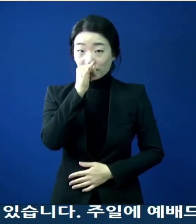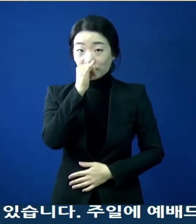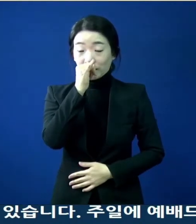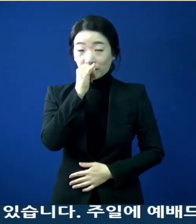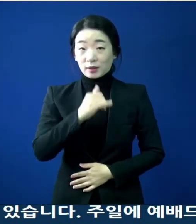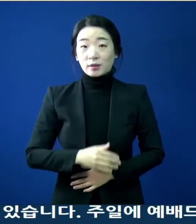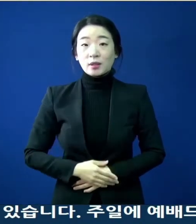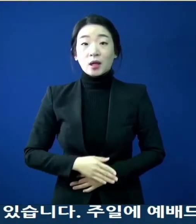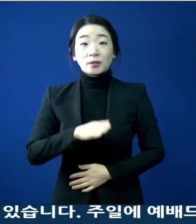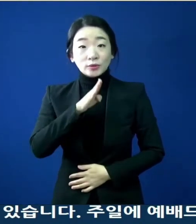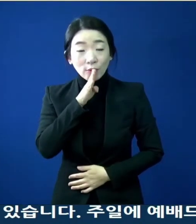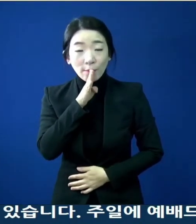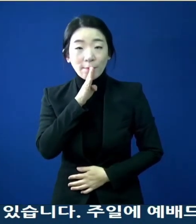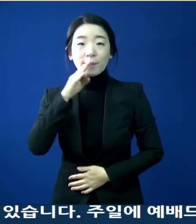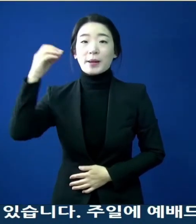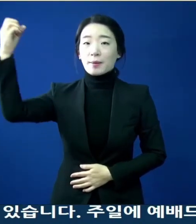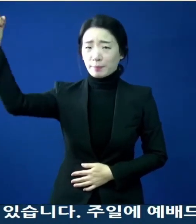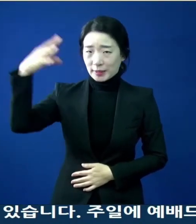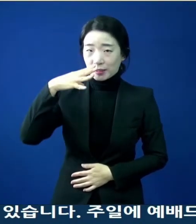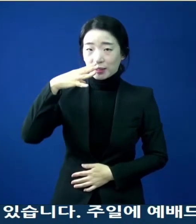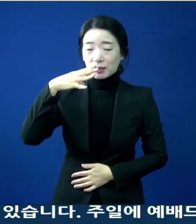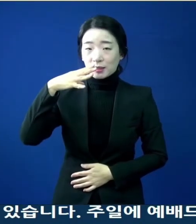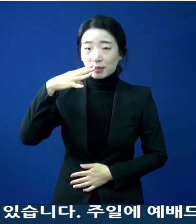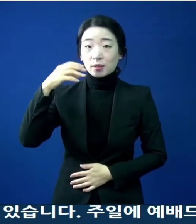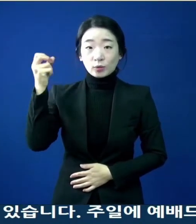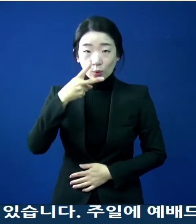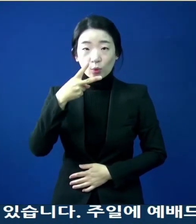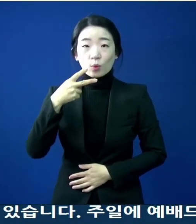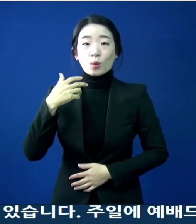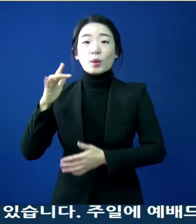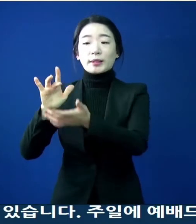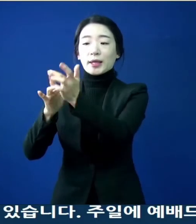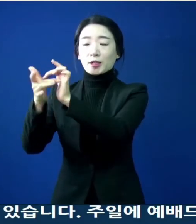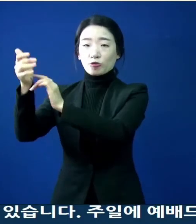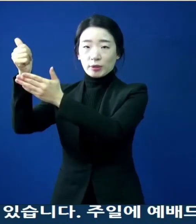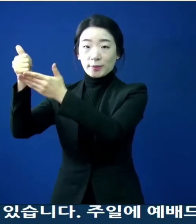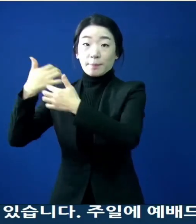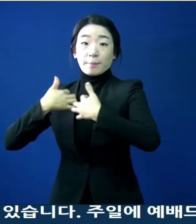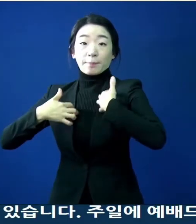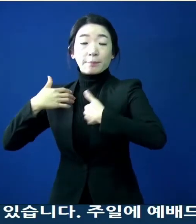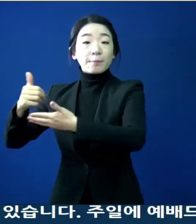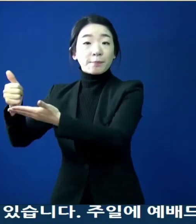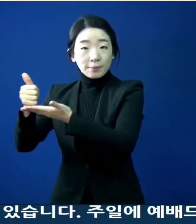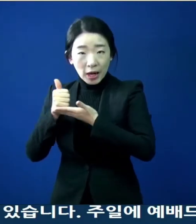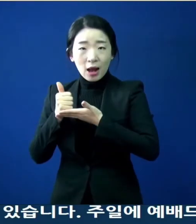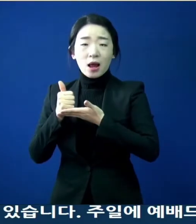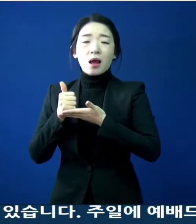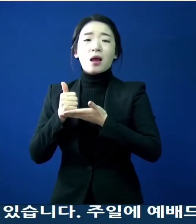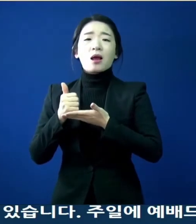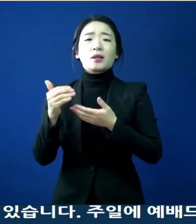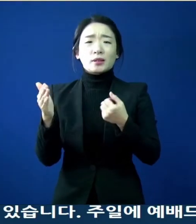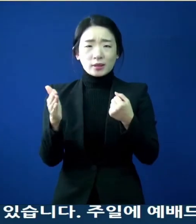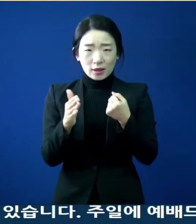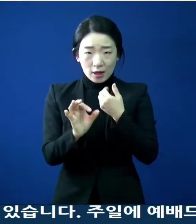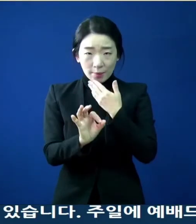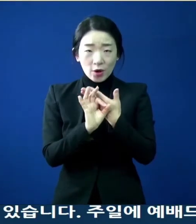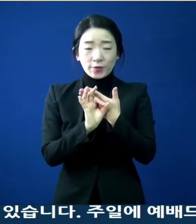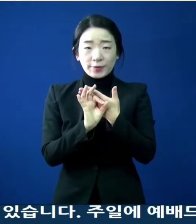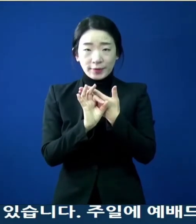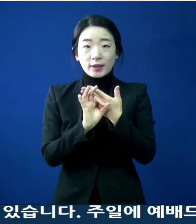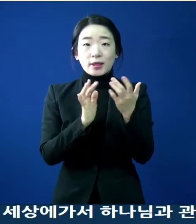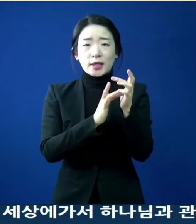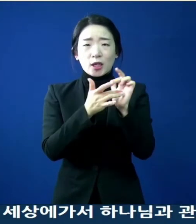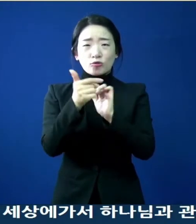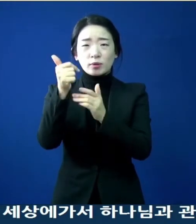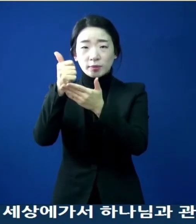영접했다면, 정말 예수님을 영접했다면 우리의 마음속에 예수님과 계속적으로 가까워지려